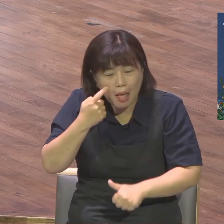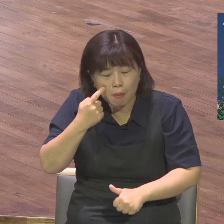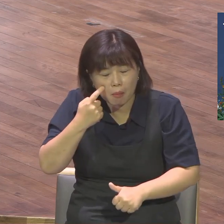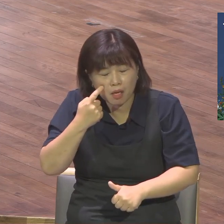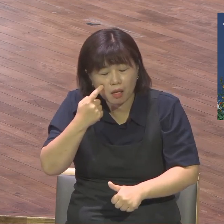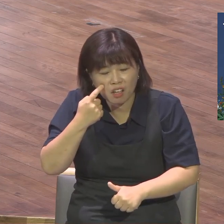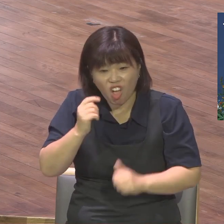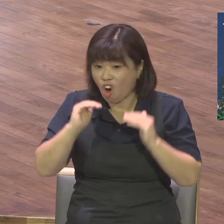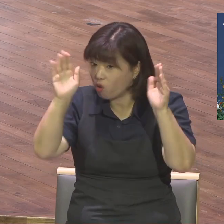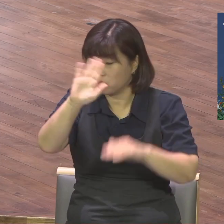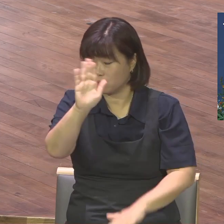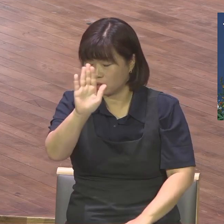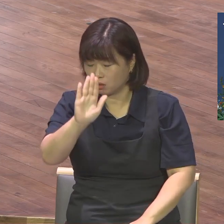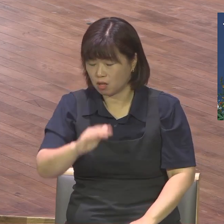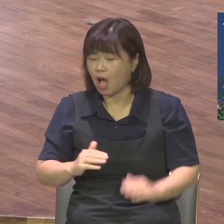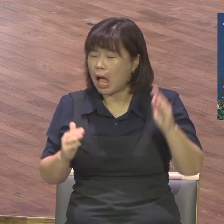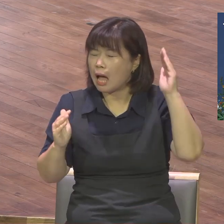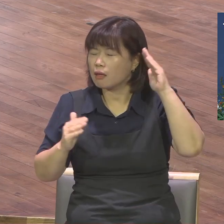그러니까